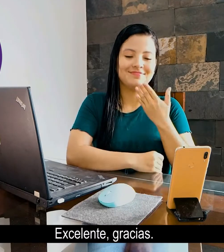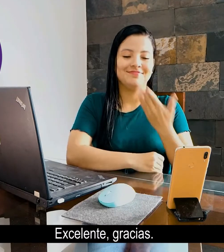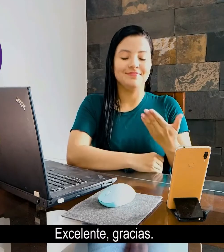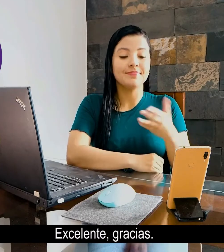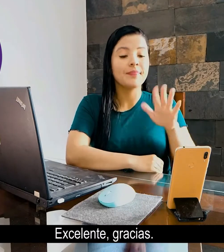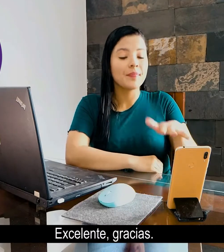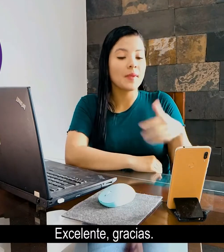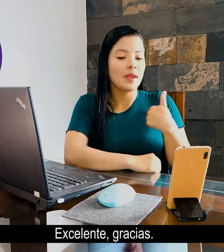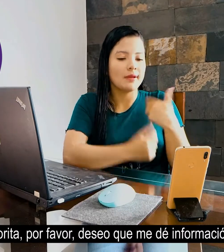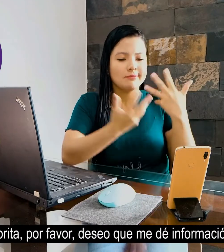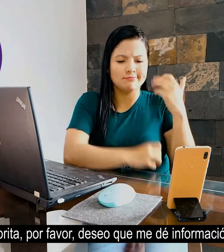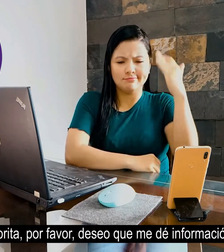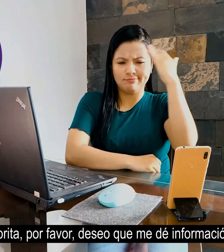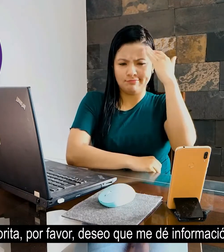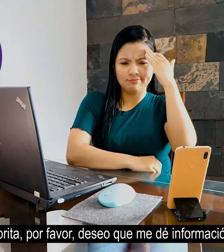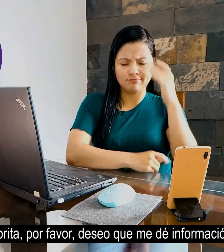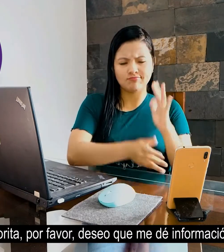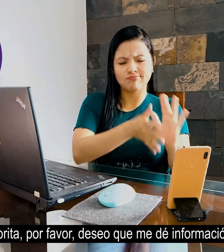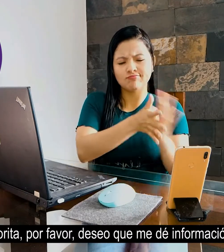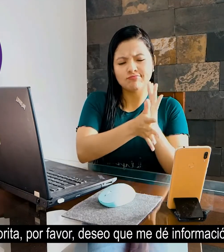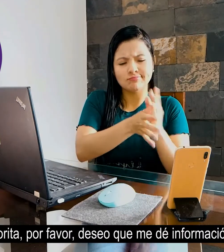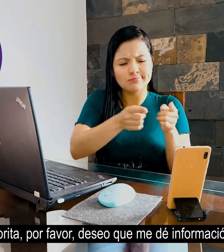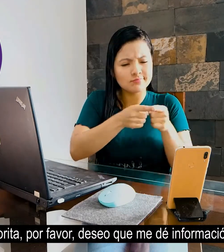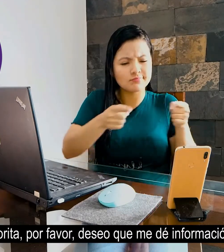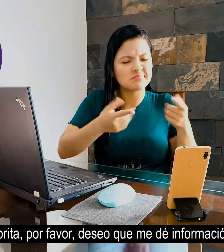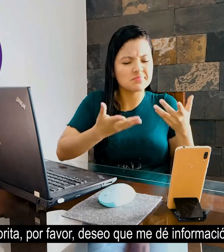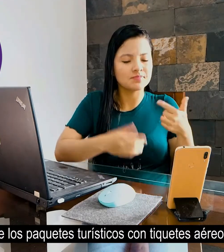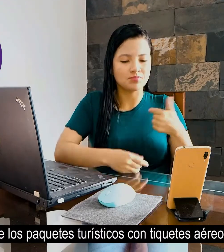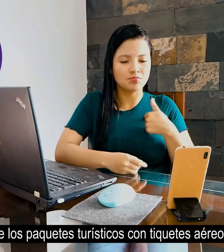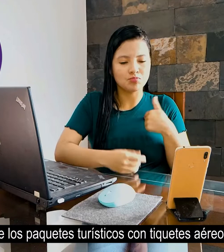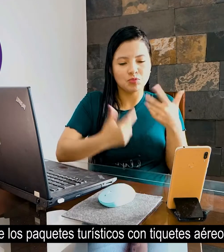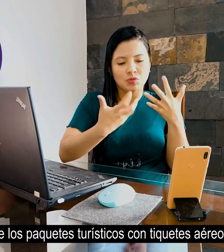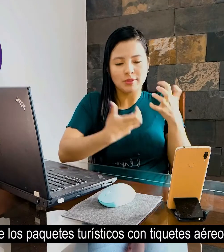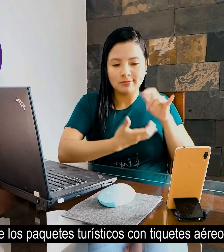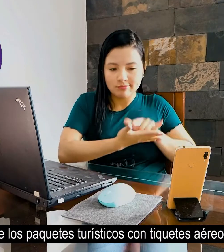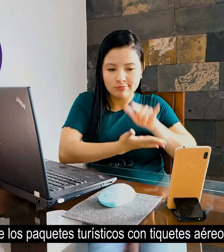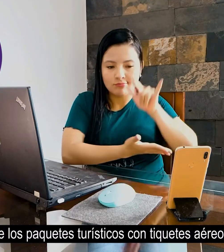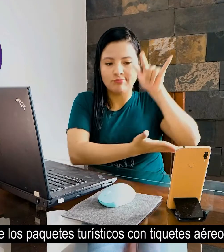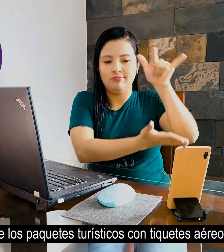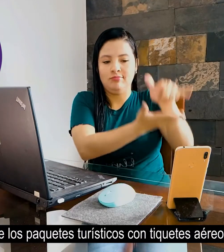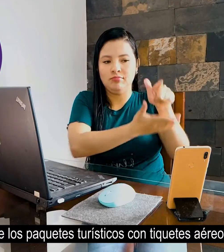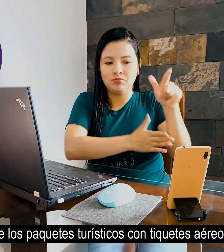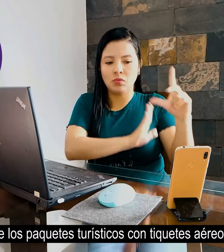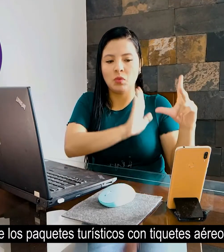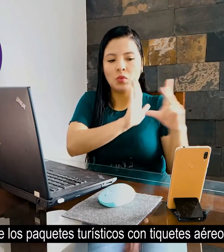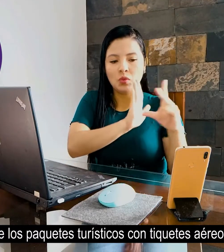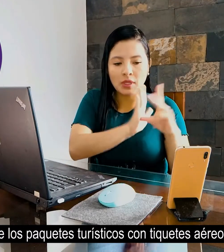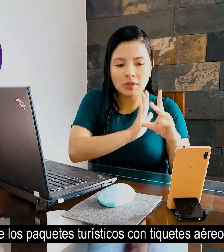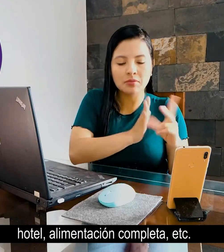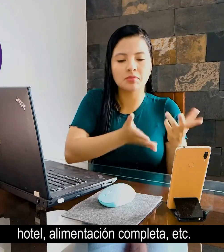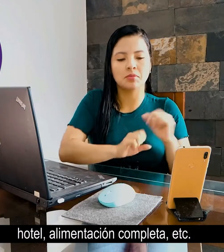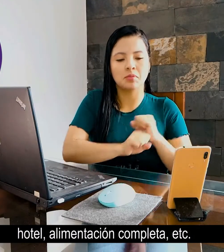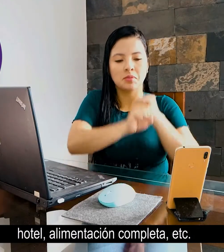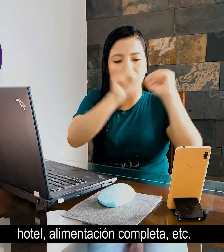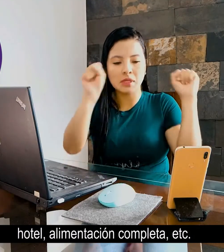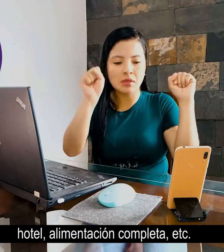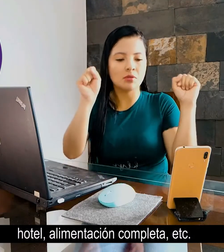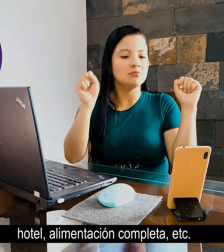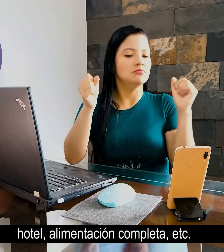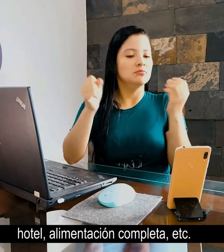Excelente, gracias. Señorita, por favor, deseo que me dé información sobre los paquetes turísticos con tiquetes aéreos, hotel,